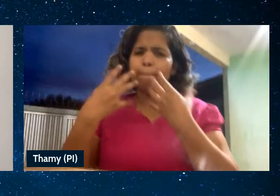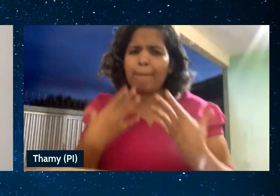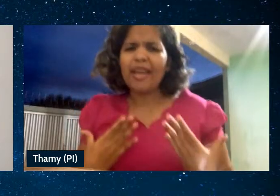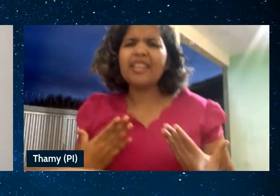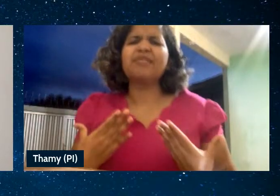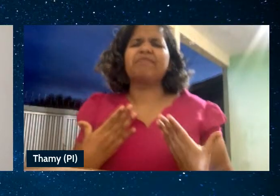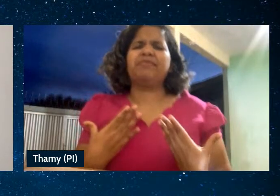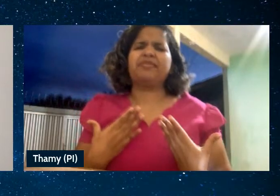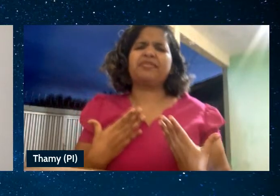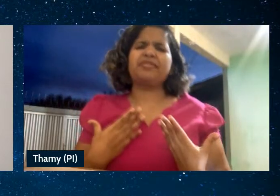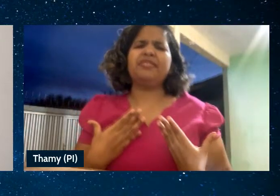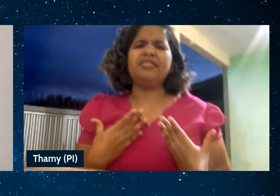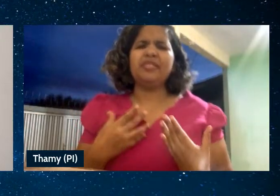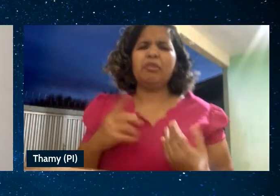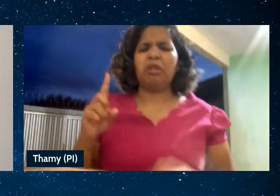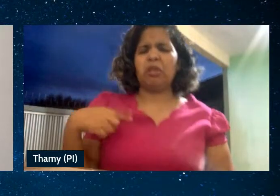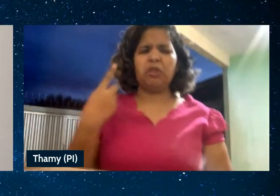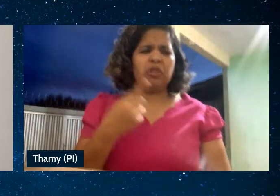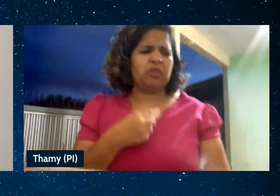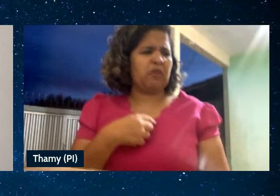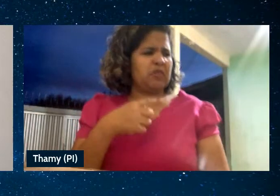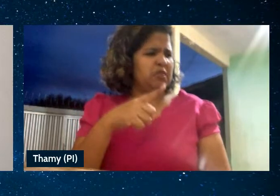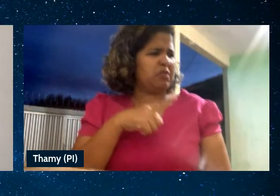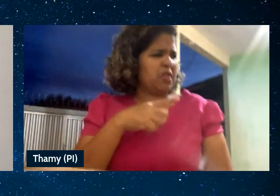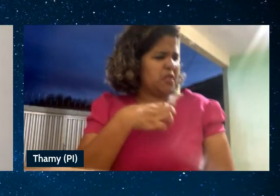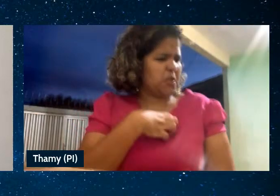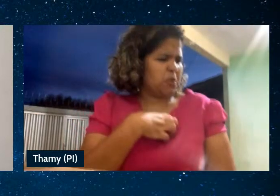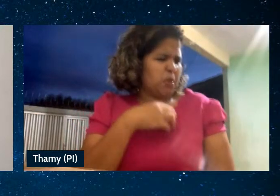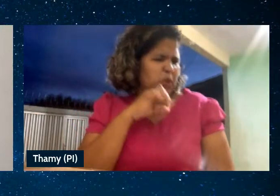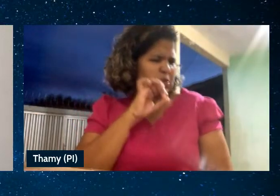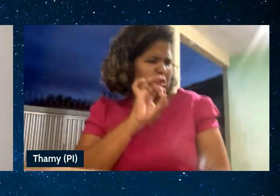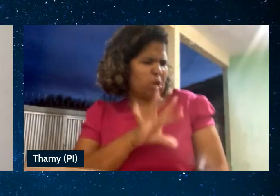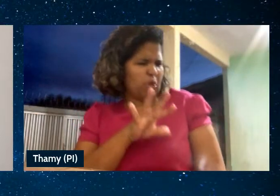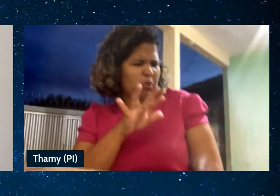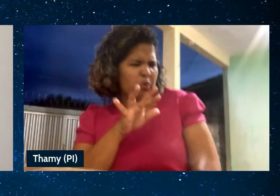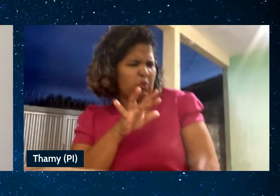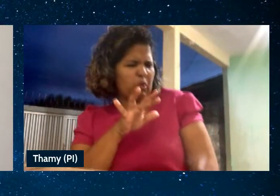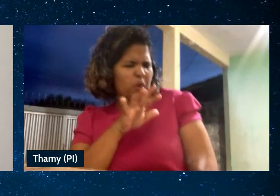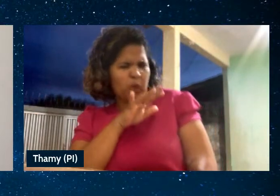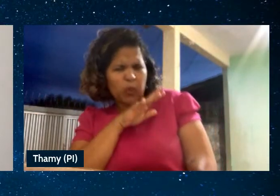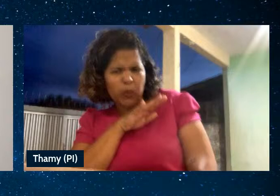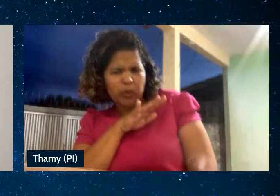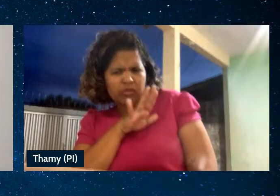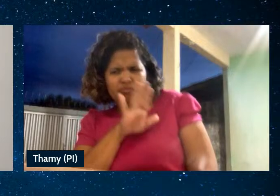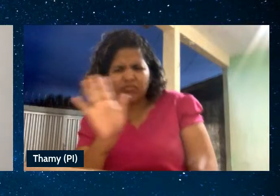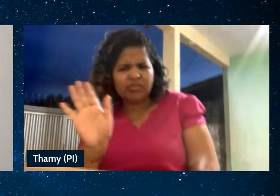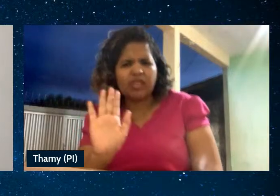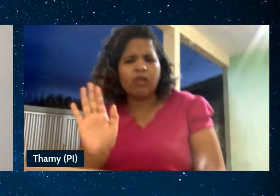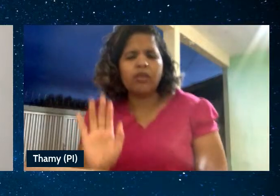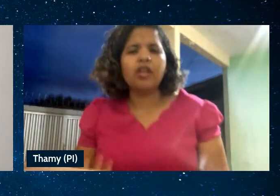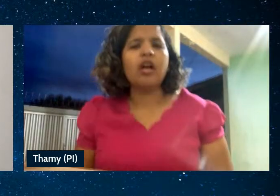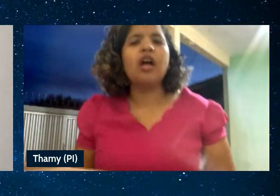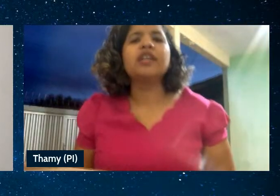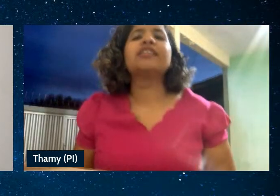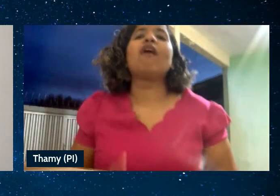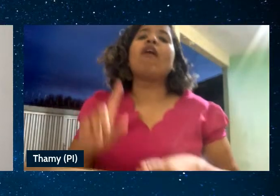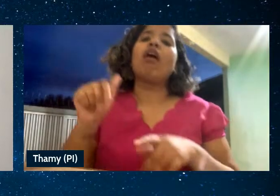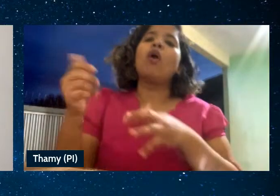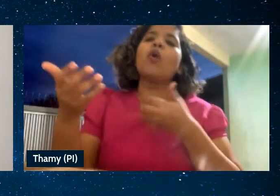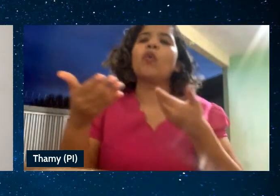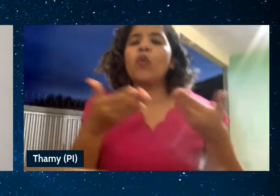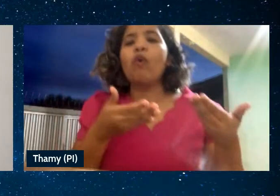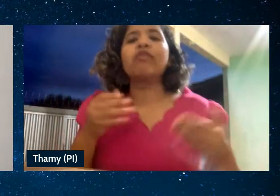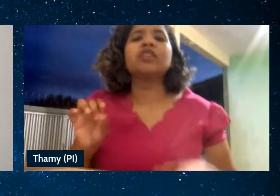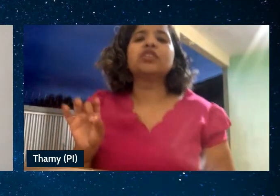gente não entre na amargura e no de sabor Então esse é o convite para